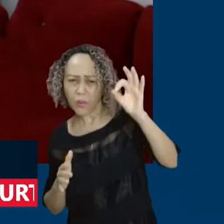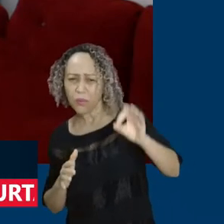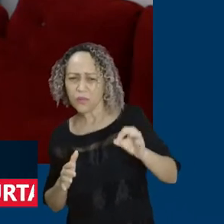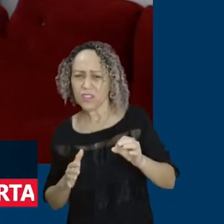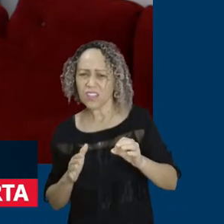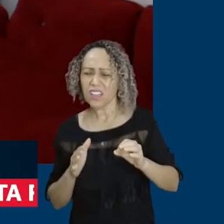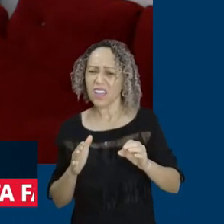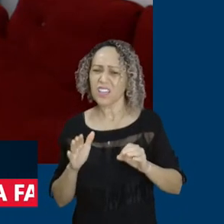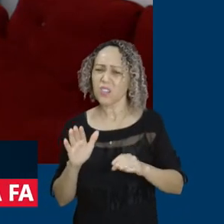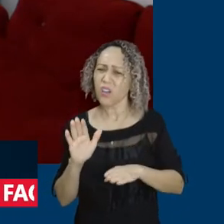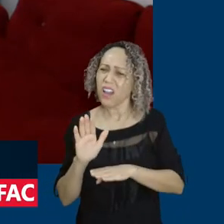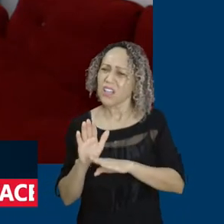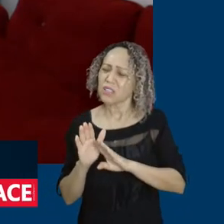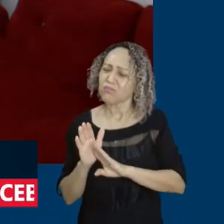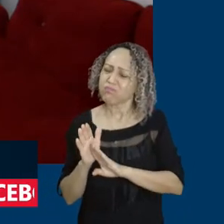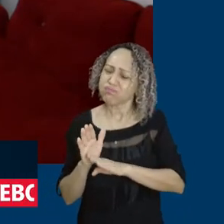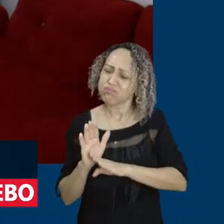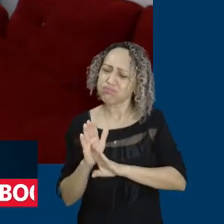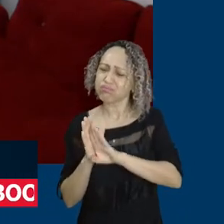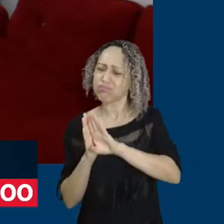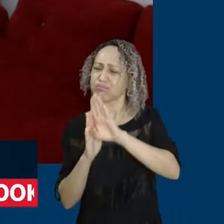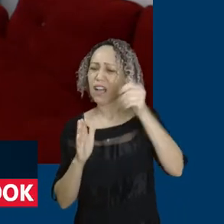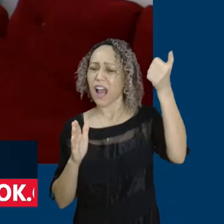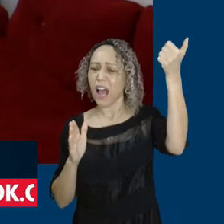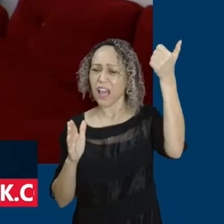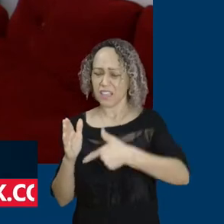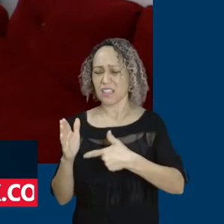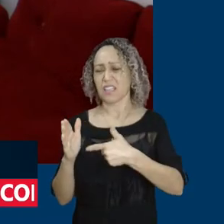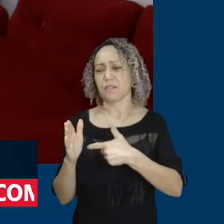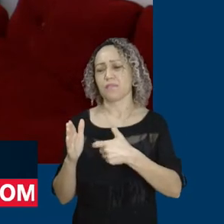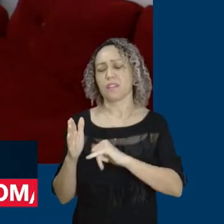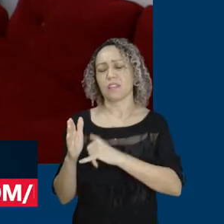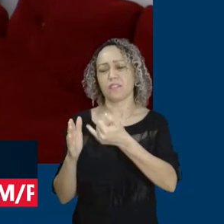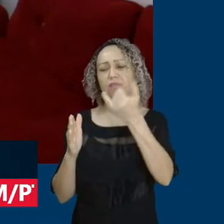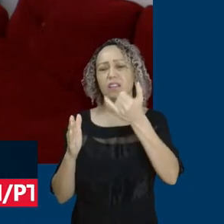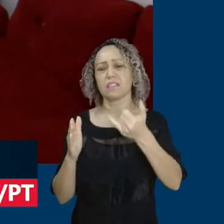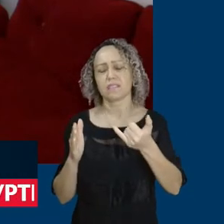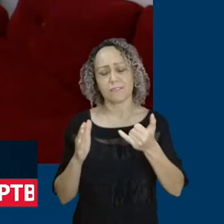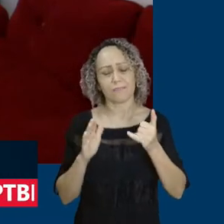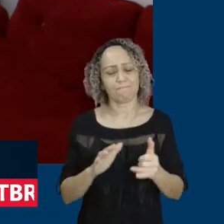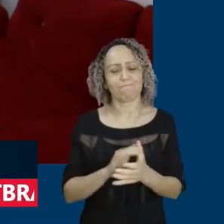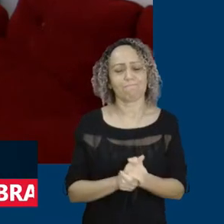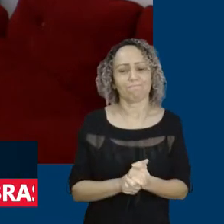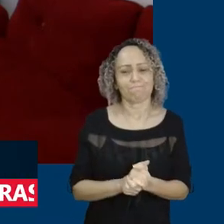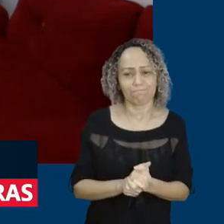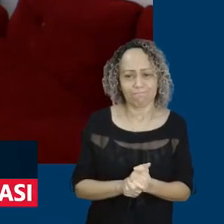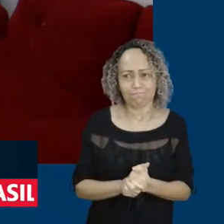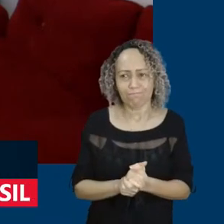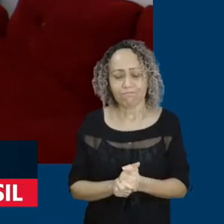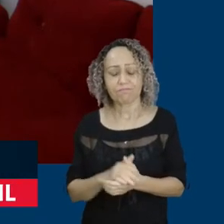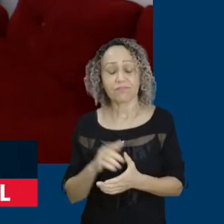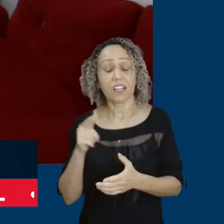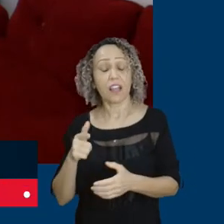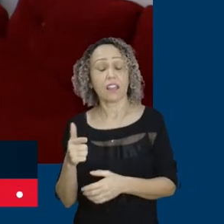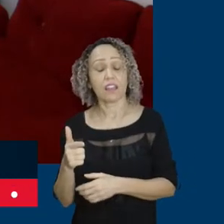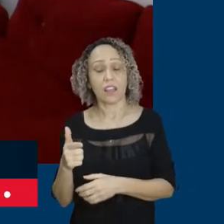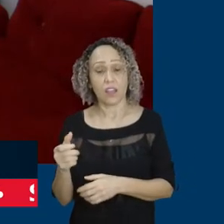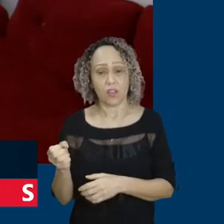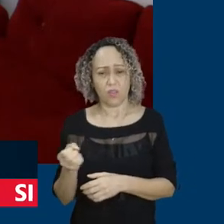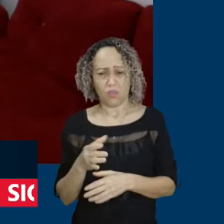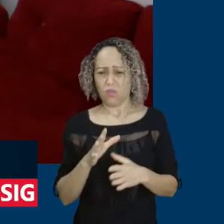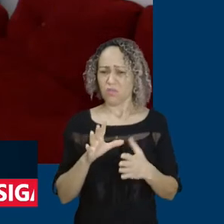em 13 anos. Isso não é pouca coisa, não. Mas, para isso, é preciso levar em conta também, nesse novo modelo de trabalho